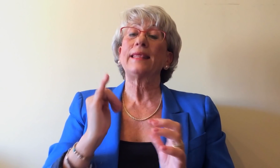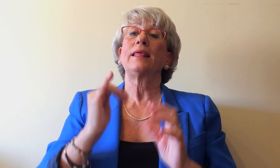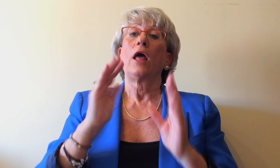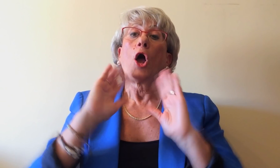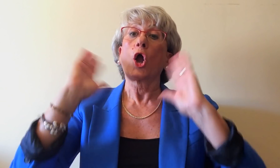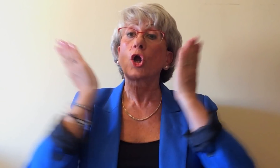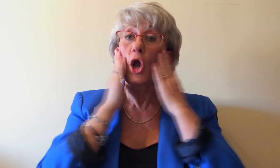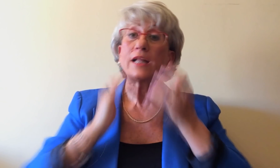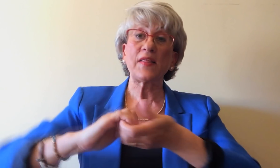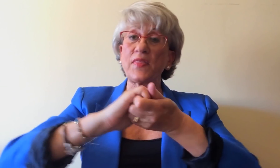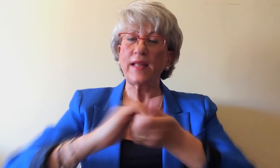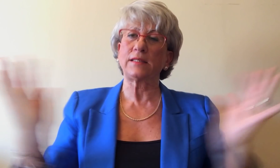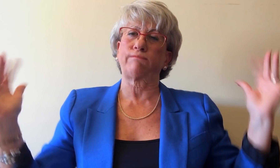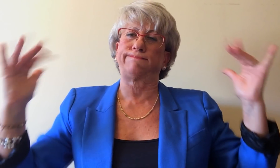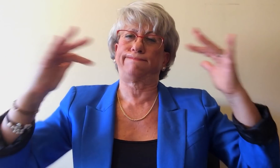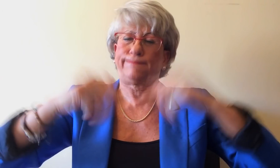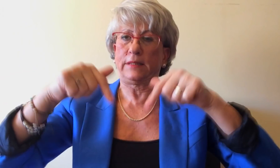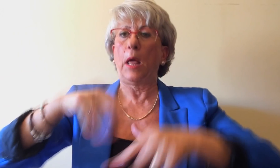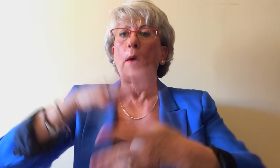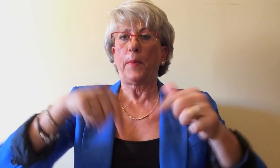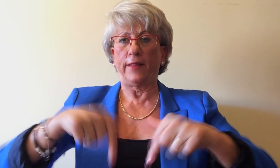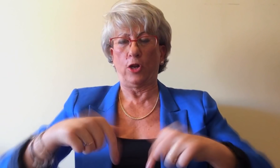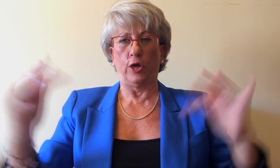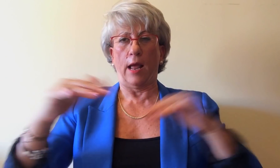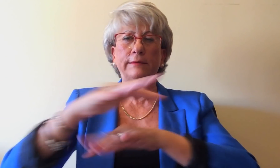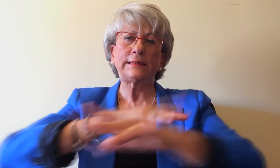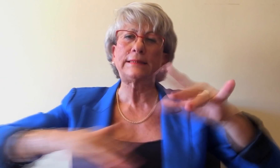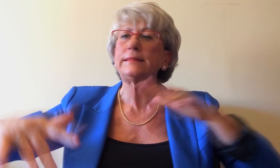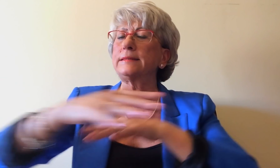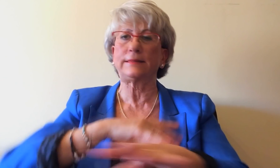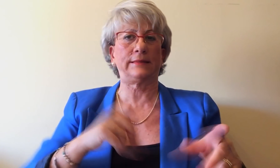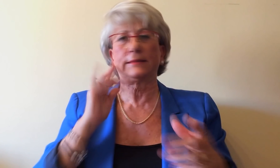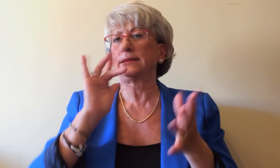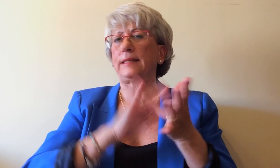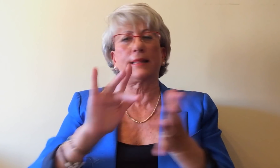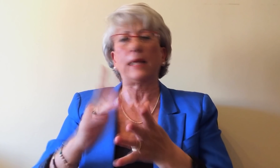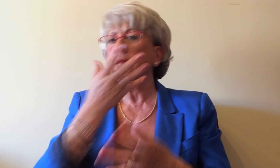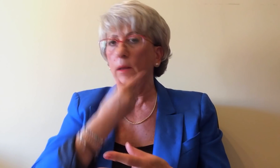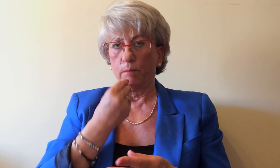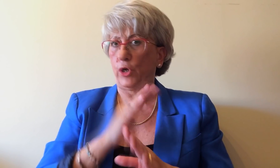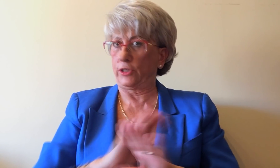i també el Congrés de la CENSE, que es va plegar aquí a Barcelona, en el que van haver molt assistents i va ser un gran